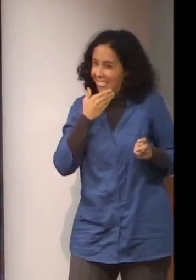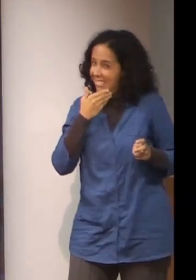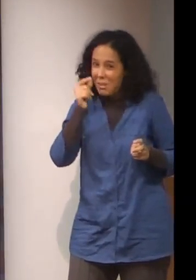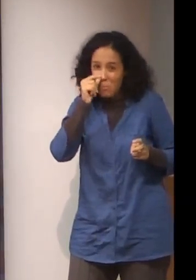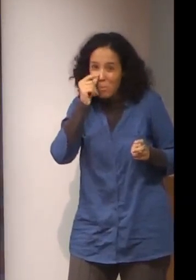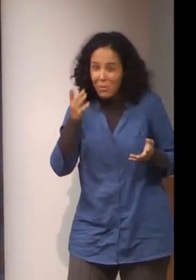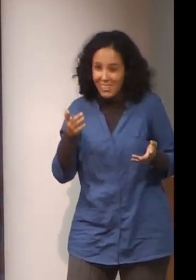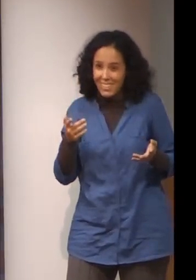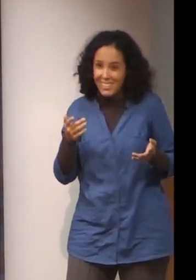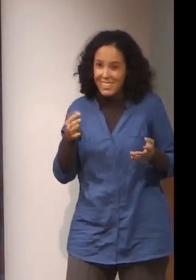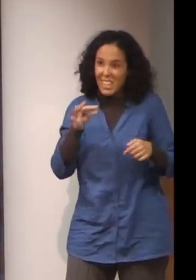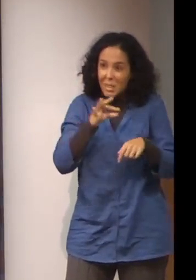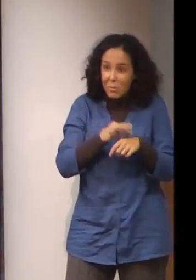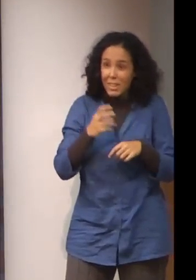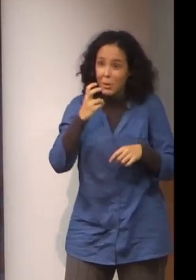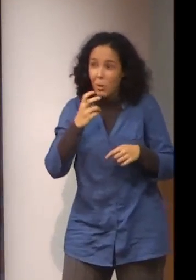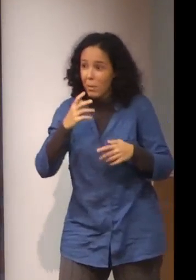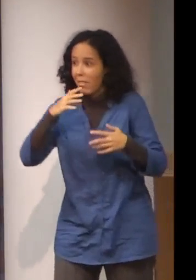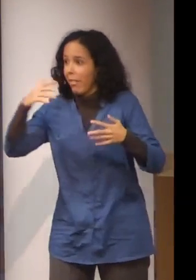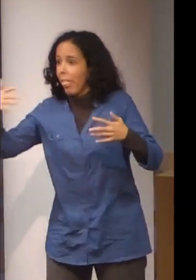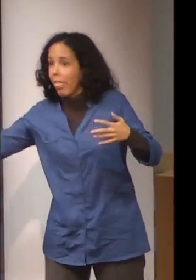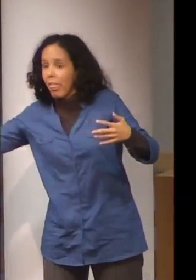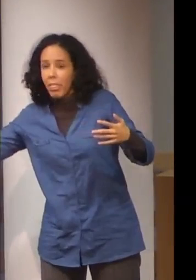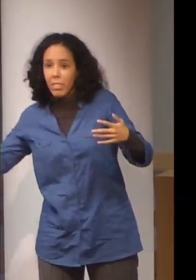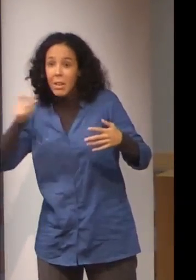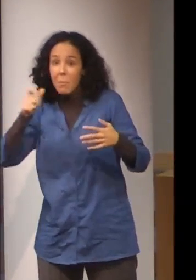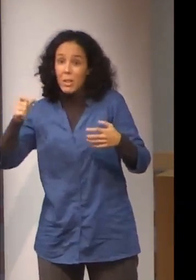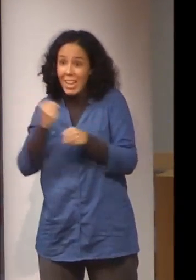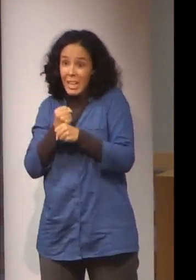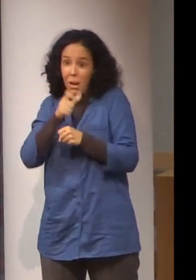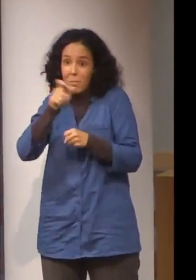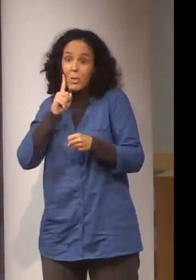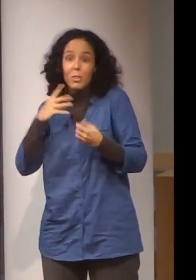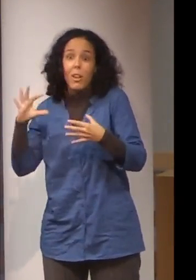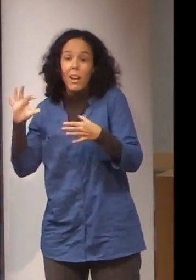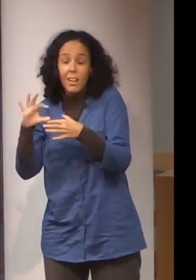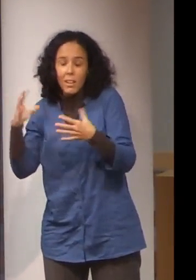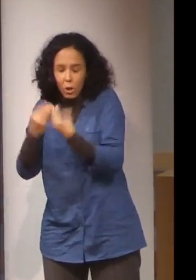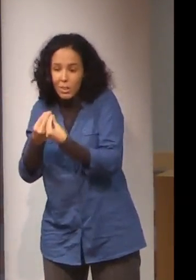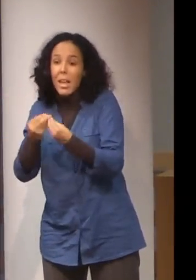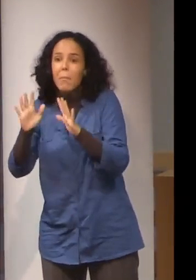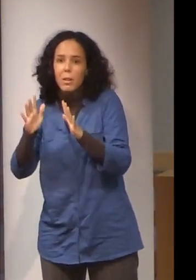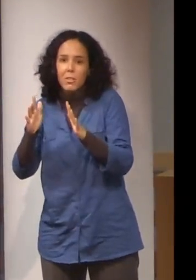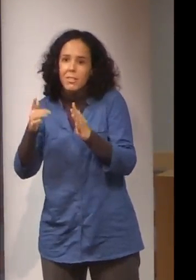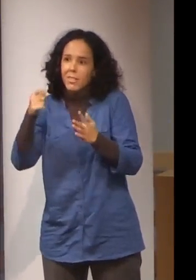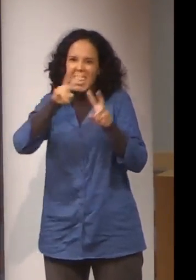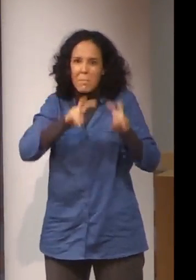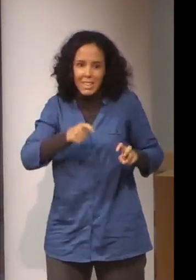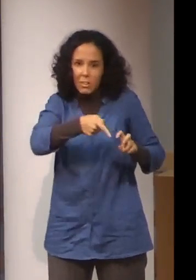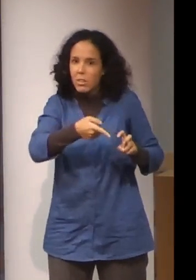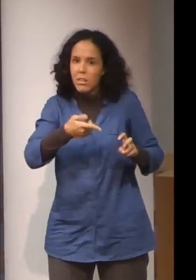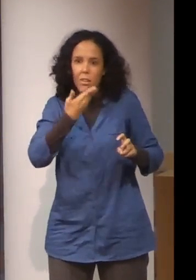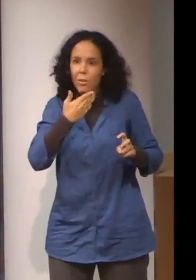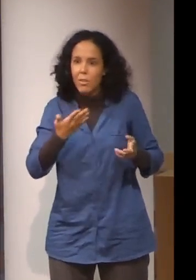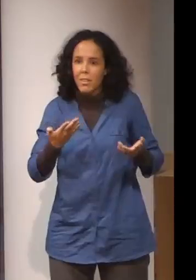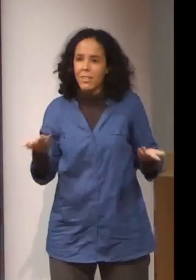Pues que estas personas también sean conocedoras de esa importancia, de esa necesidad.